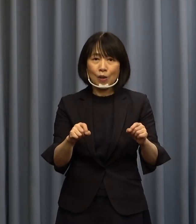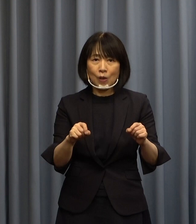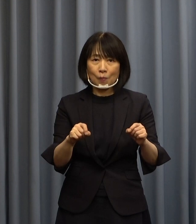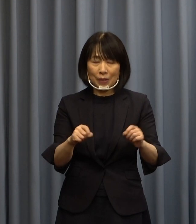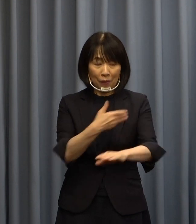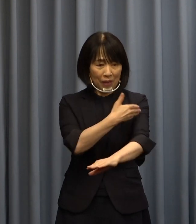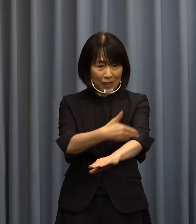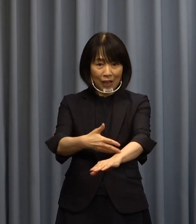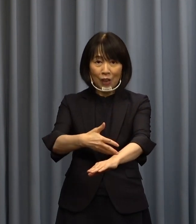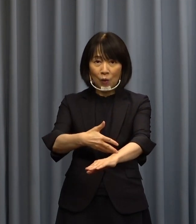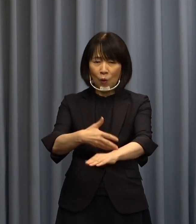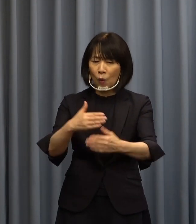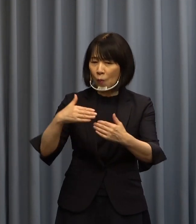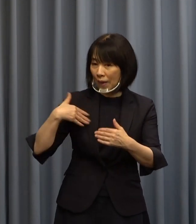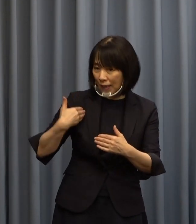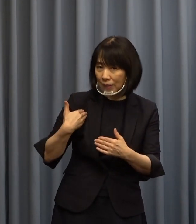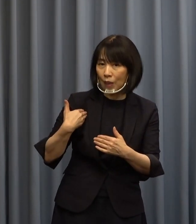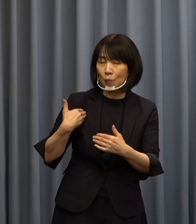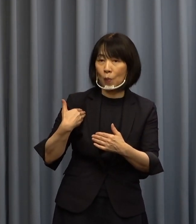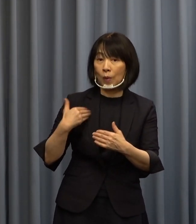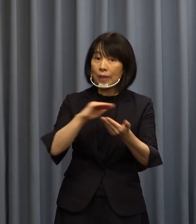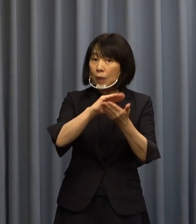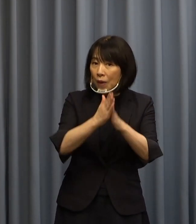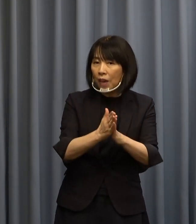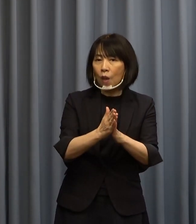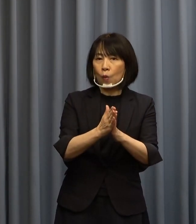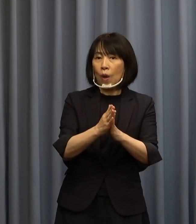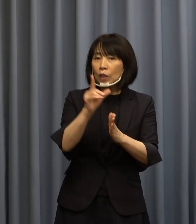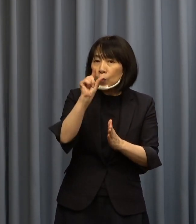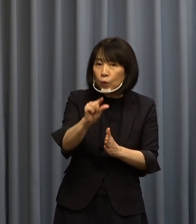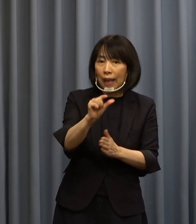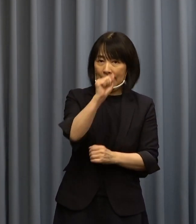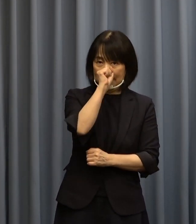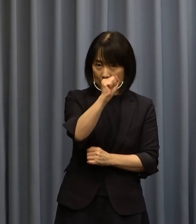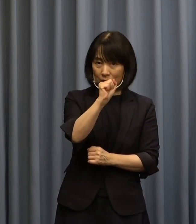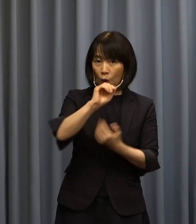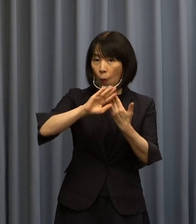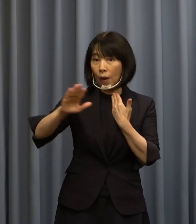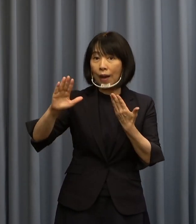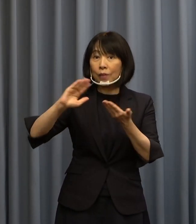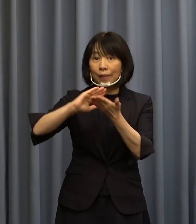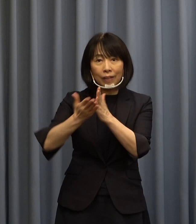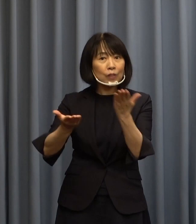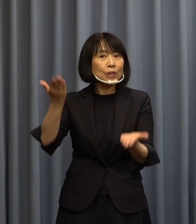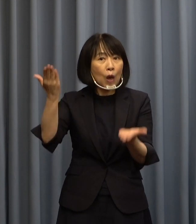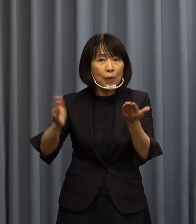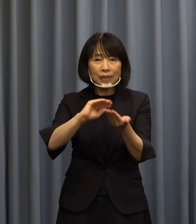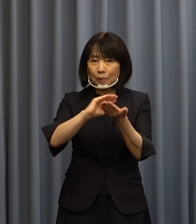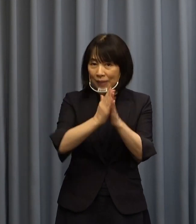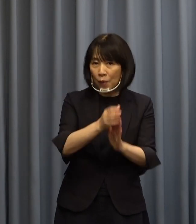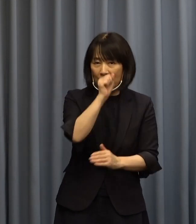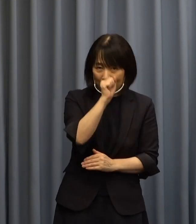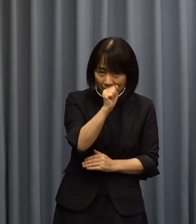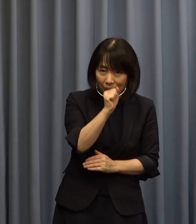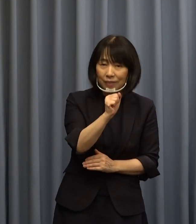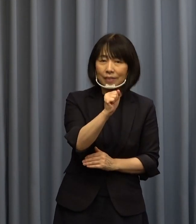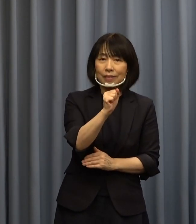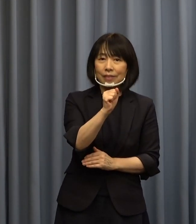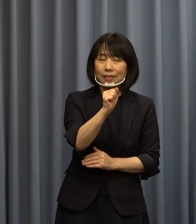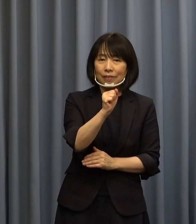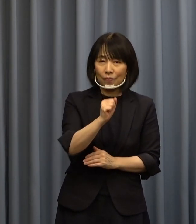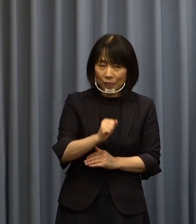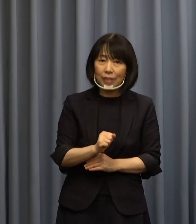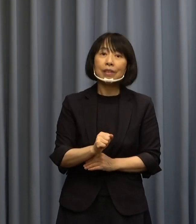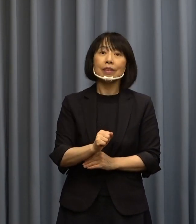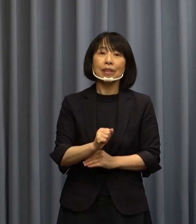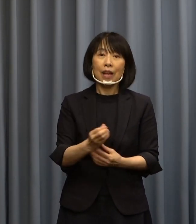経路不明者、こういったところがガクッとまず下がってきました。で他県と随分差がついてきて、その後に陽性者も今度それ